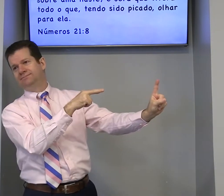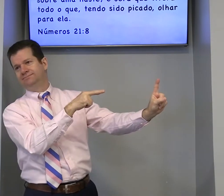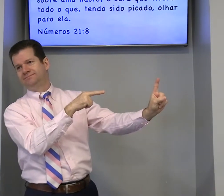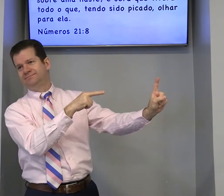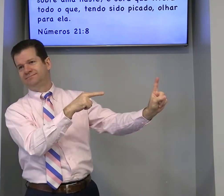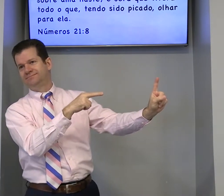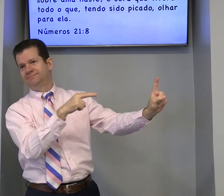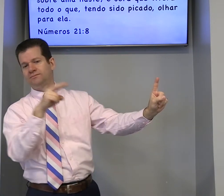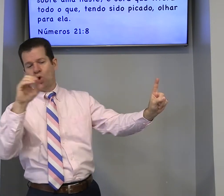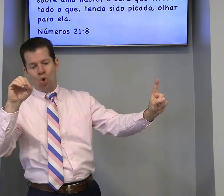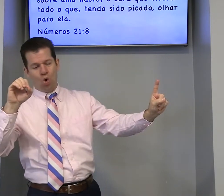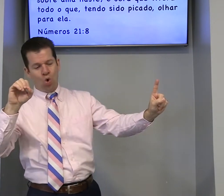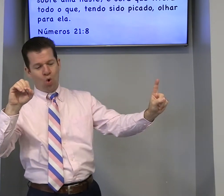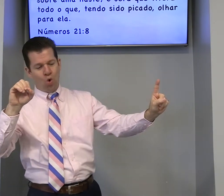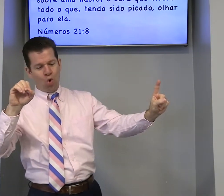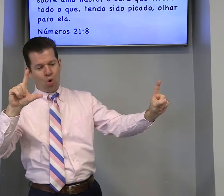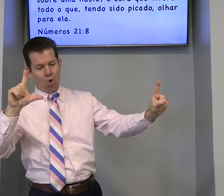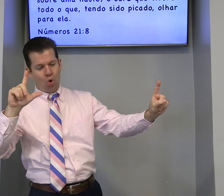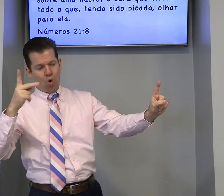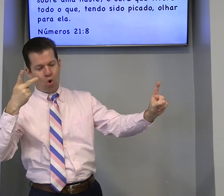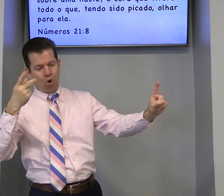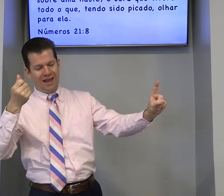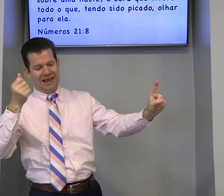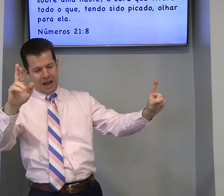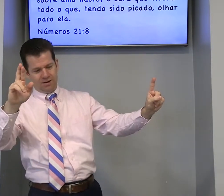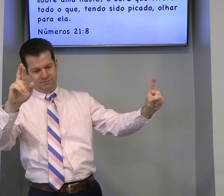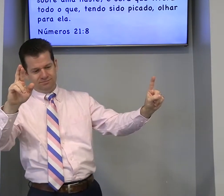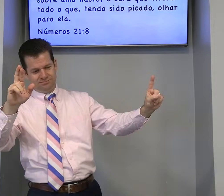É olhar para essa serpente.